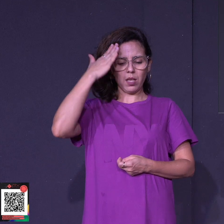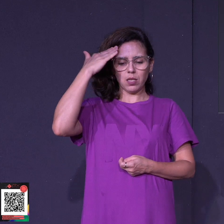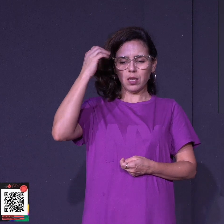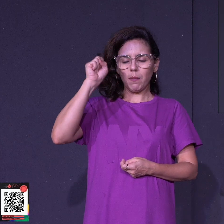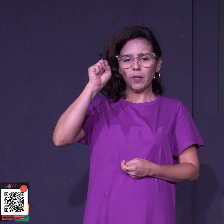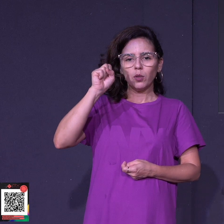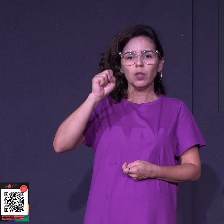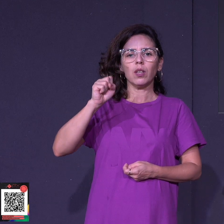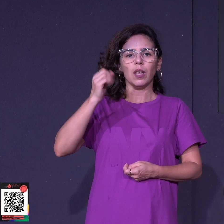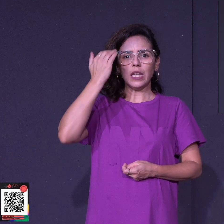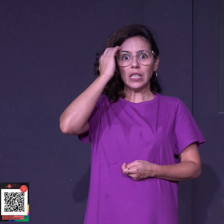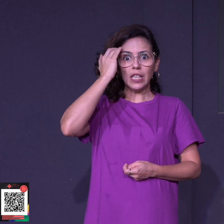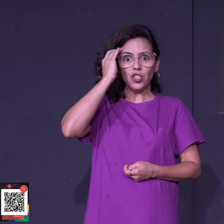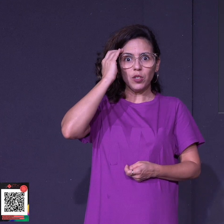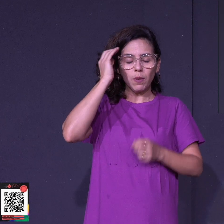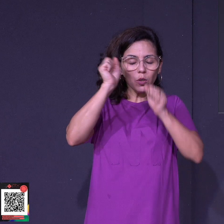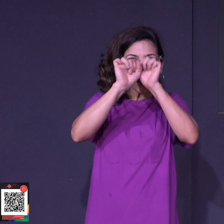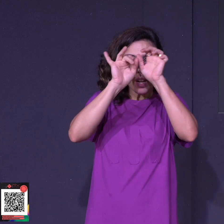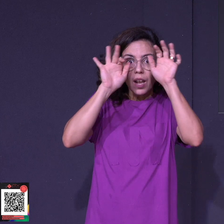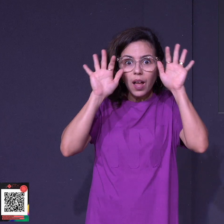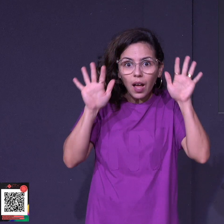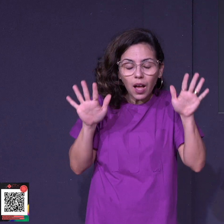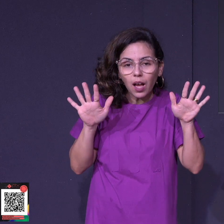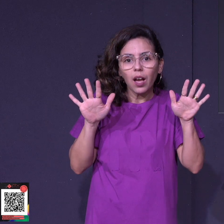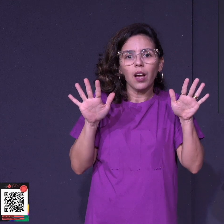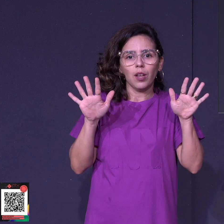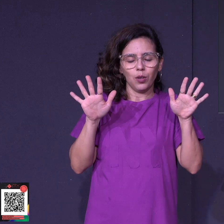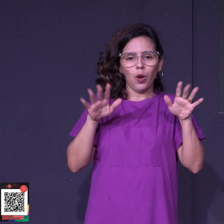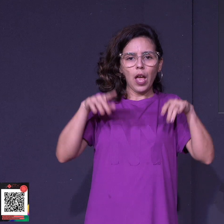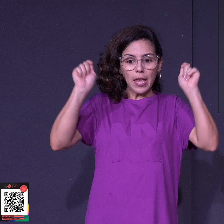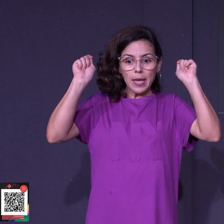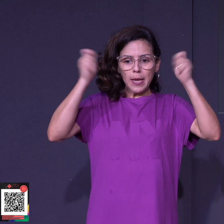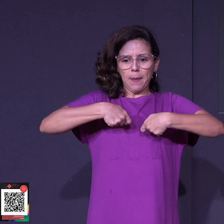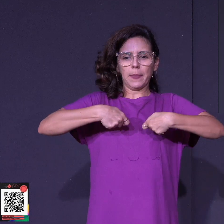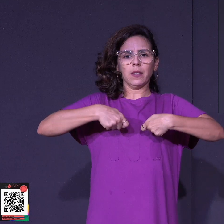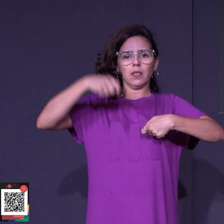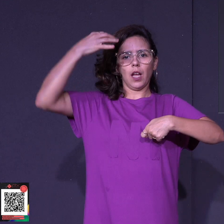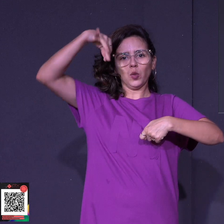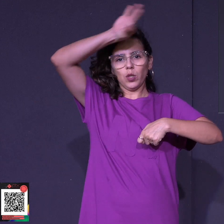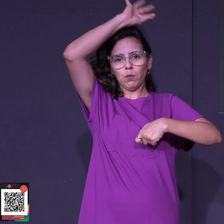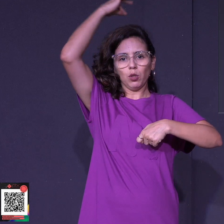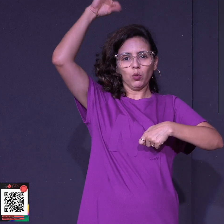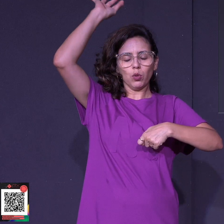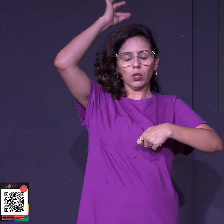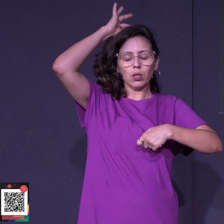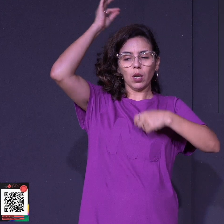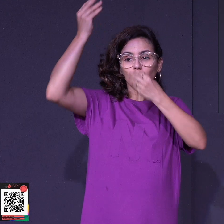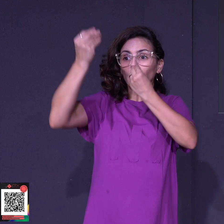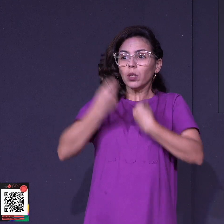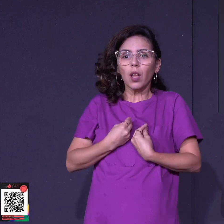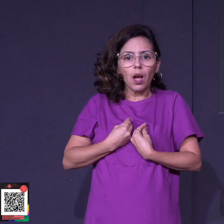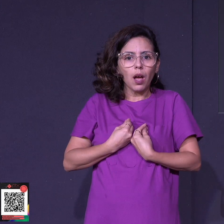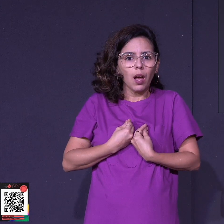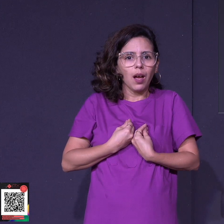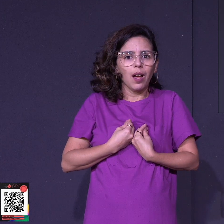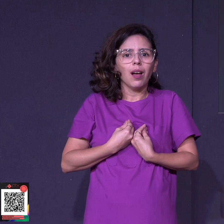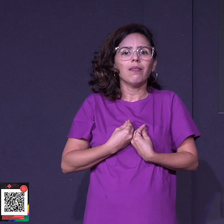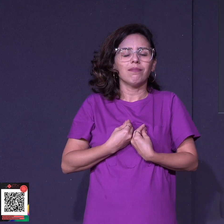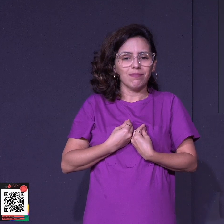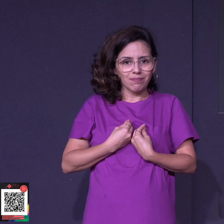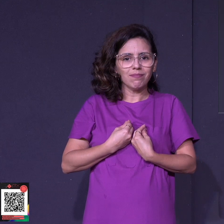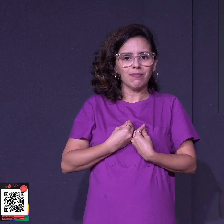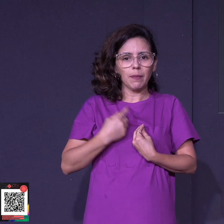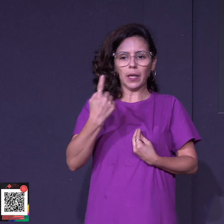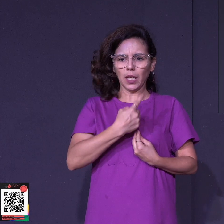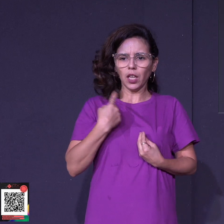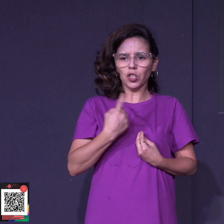todo discernimento. O que é isso, irmão? É a capacidade que o Espírito de Deus nos concede, para que a gente possa